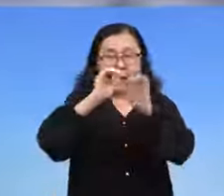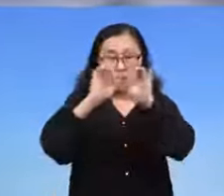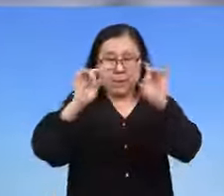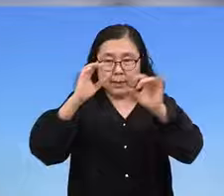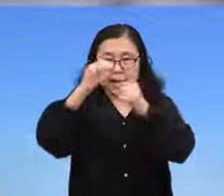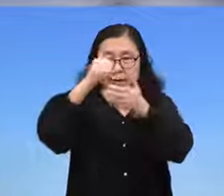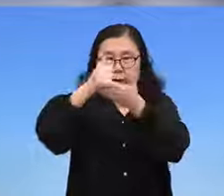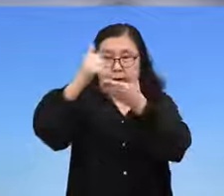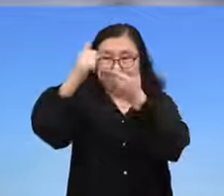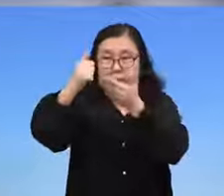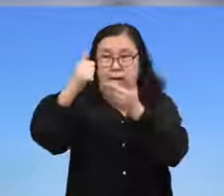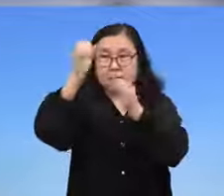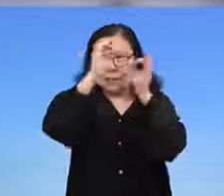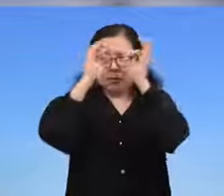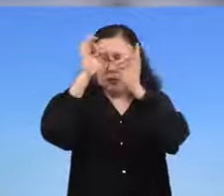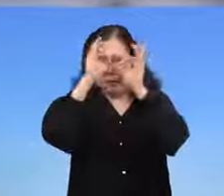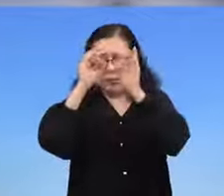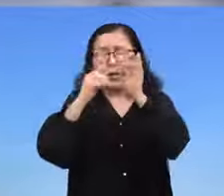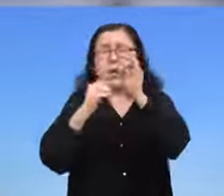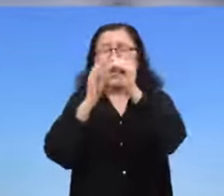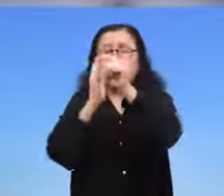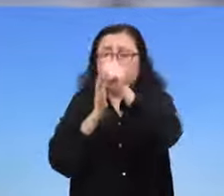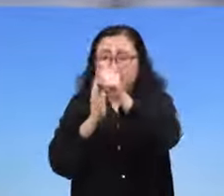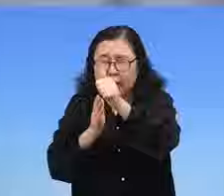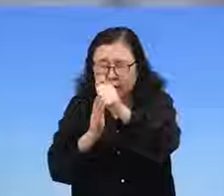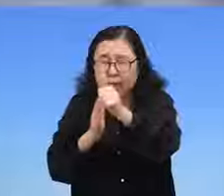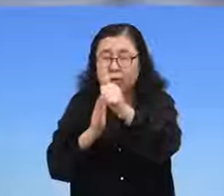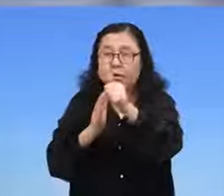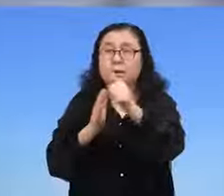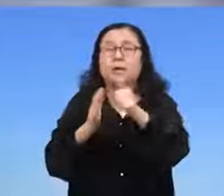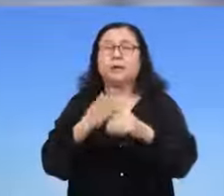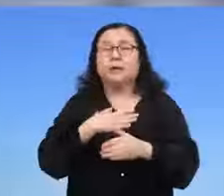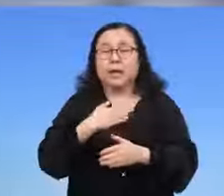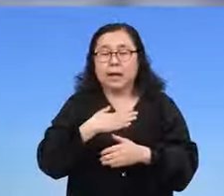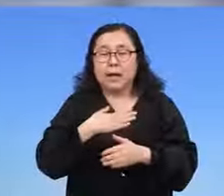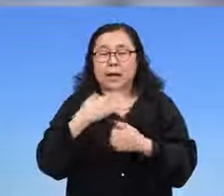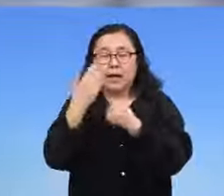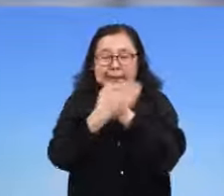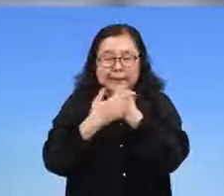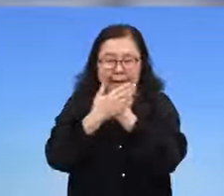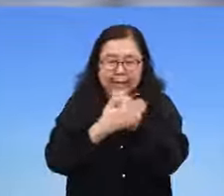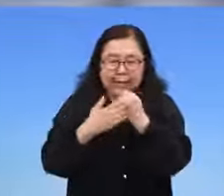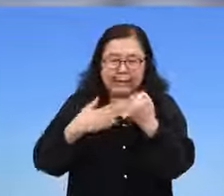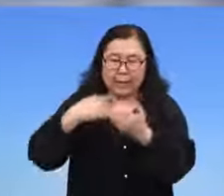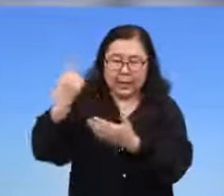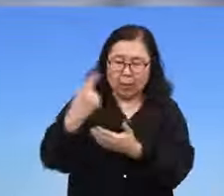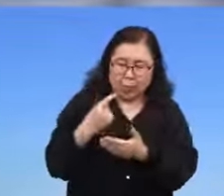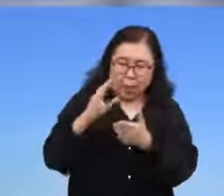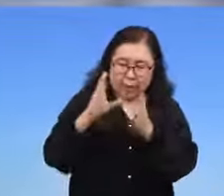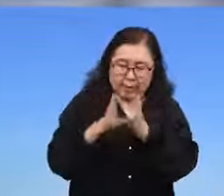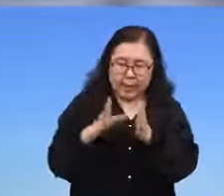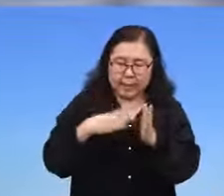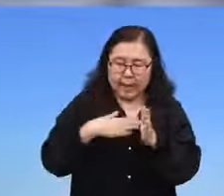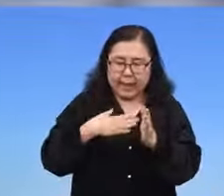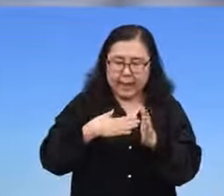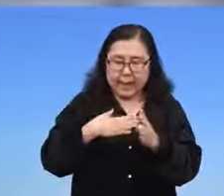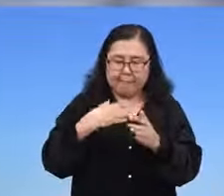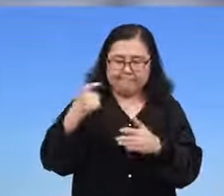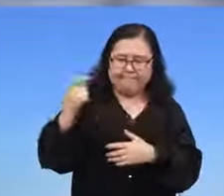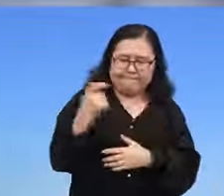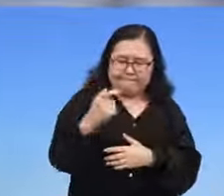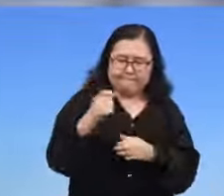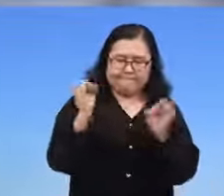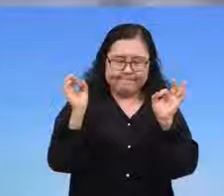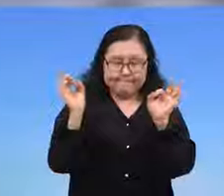새벽마다 제가 하나님께 구하는 은혜는, 하나님 은혜가 내게 임할 때 이 경직이 사라집니다. 집착이 사라지게